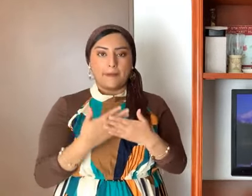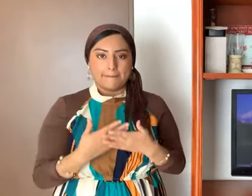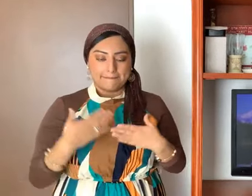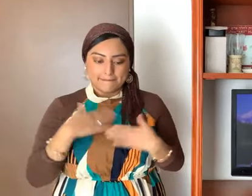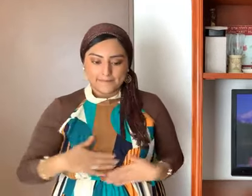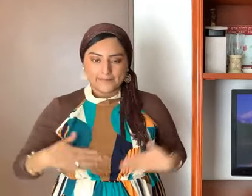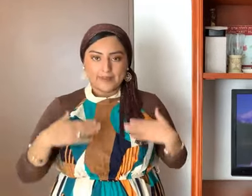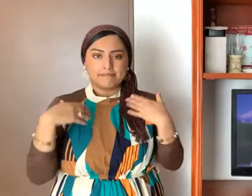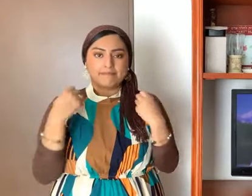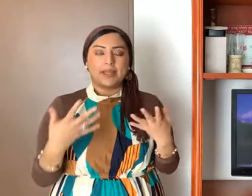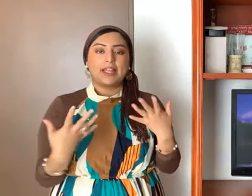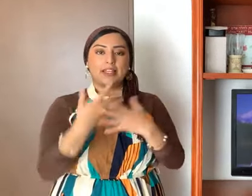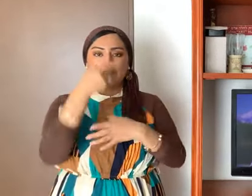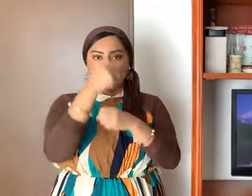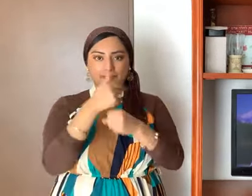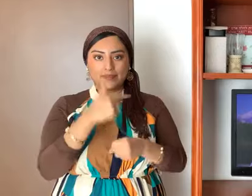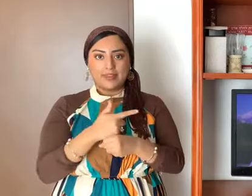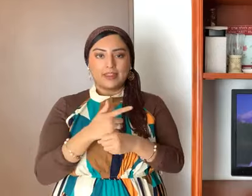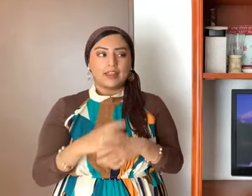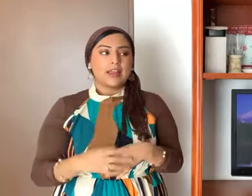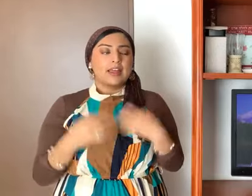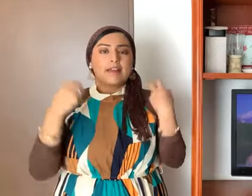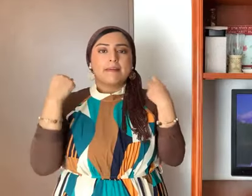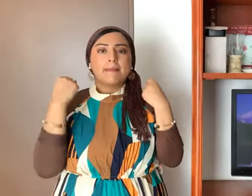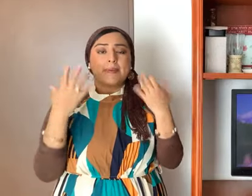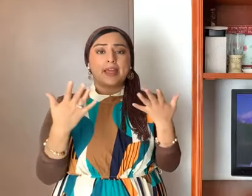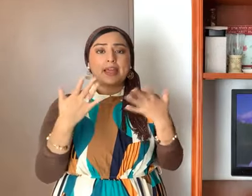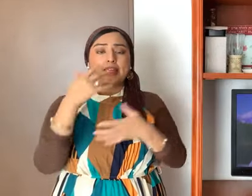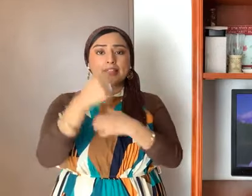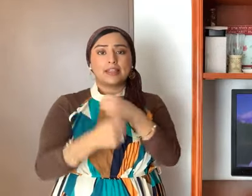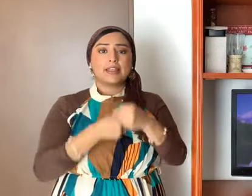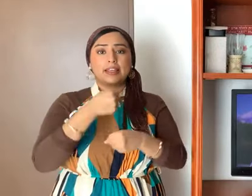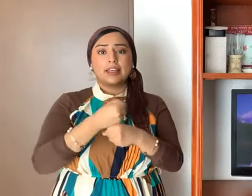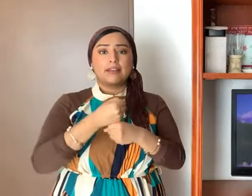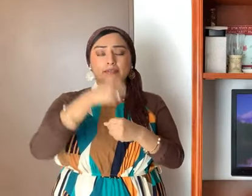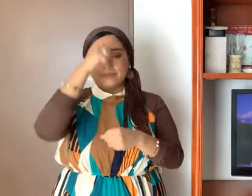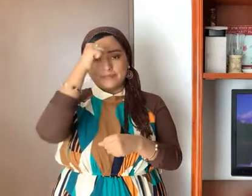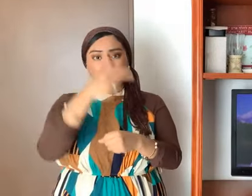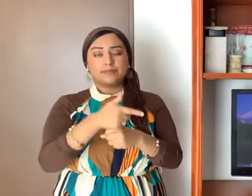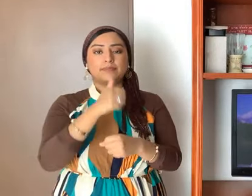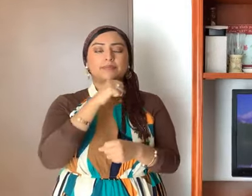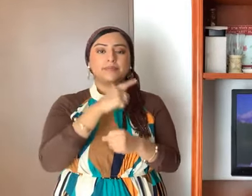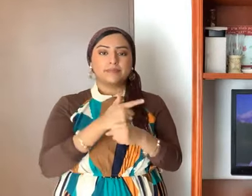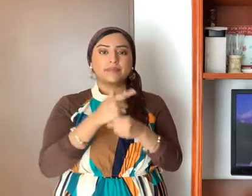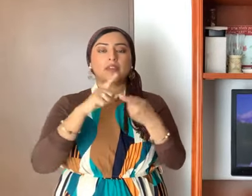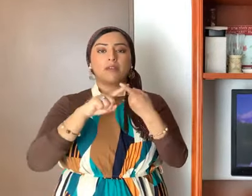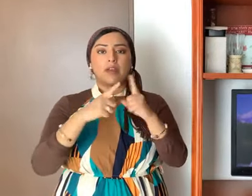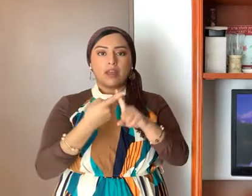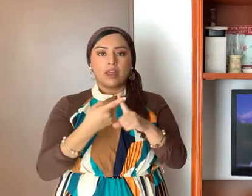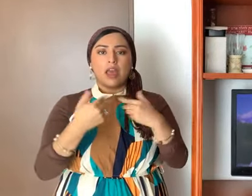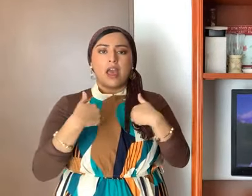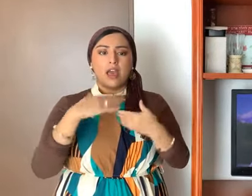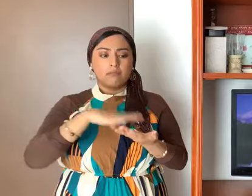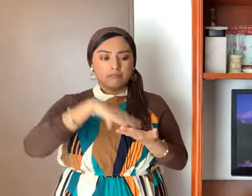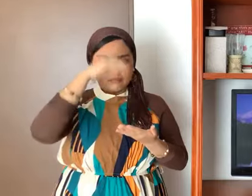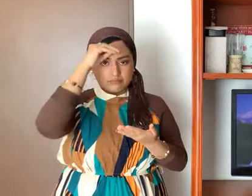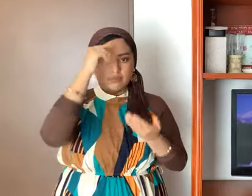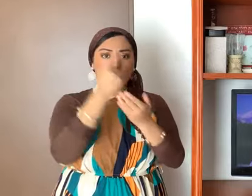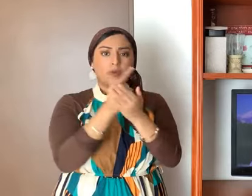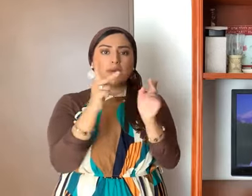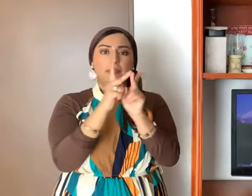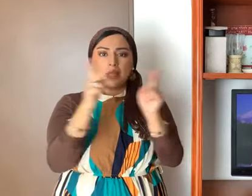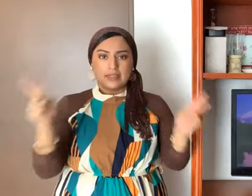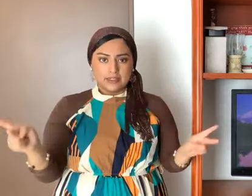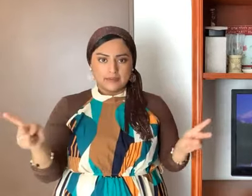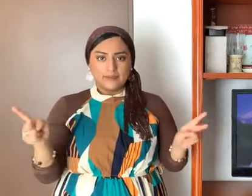hay muchos nuevecitos. Durante varios años, amados hermanos nuevecitos, amigos y amigas, hemos estudiado las parashot,